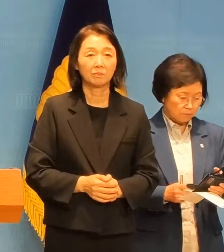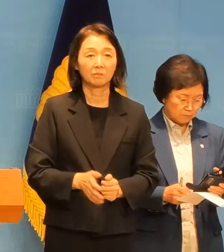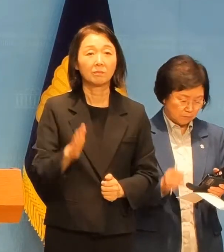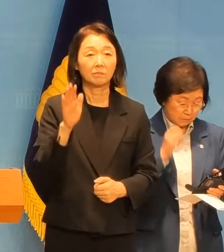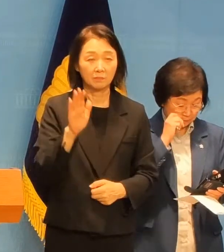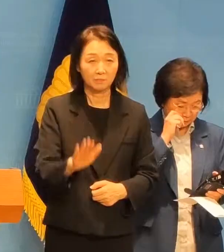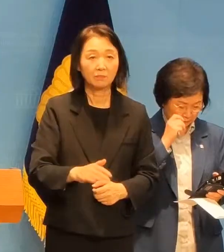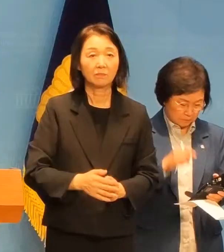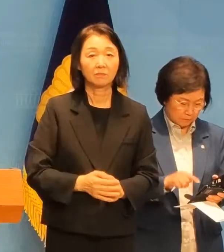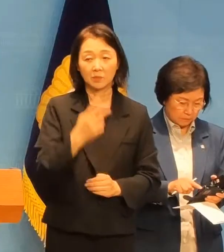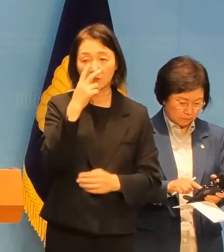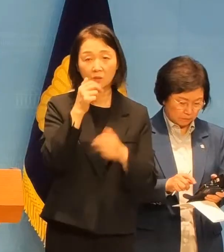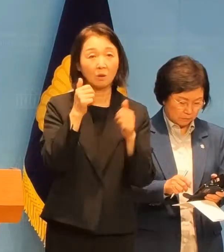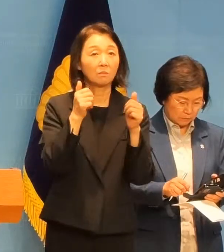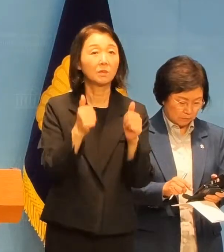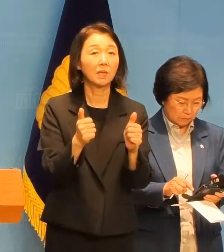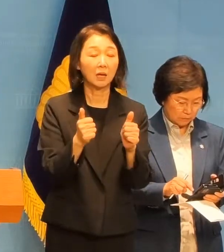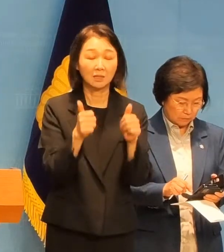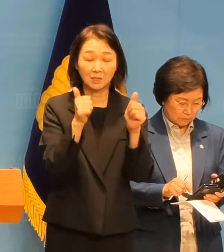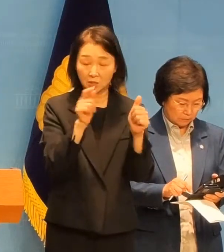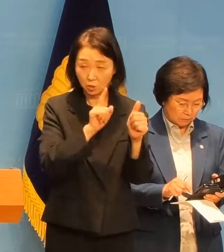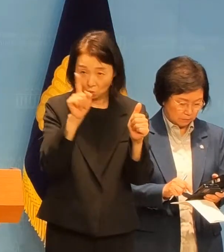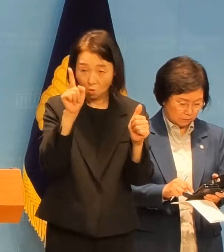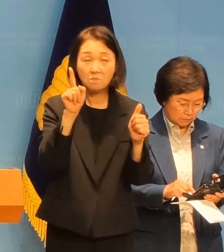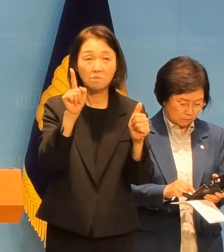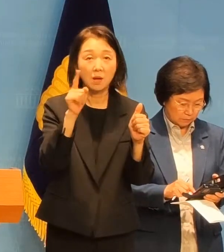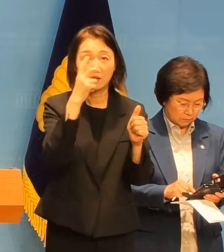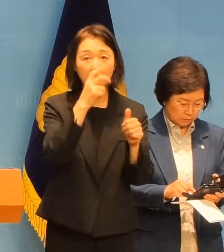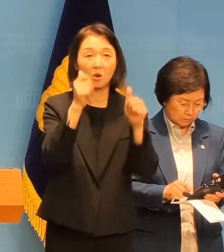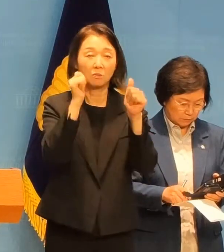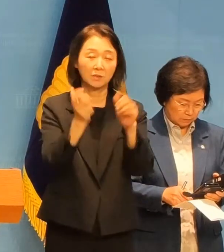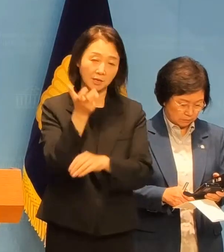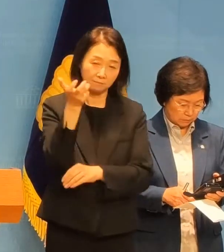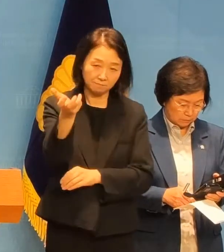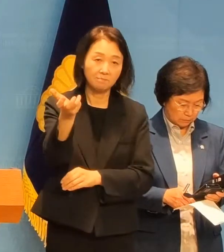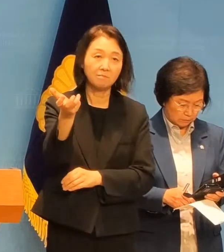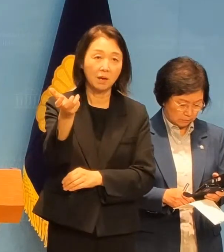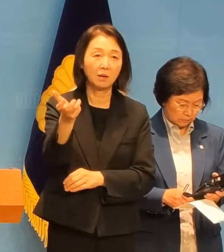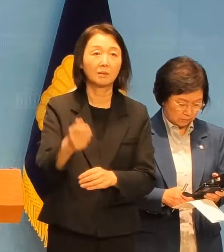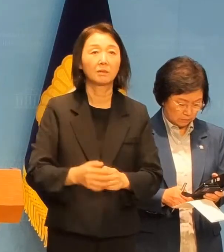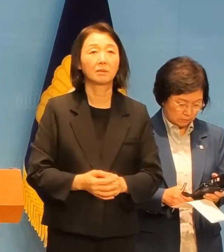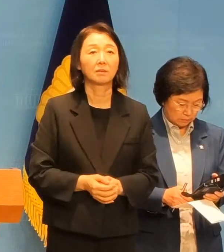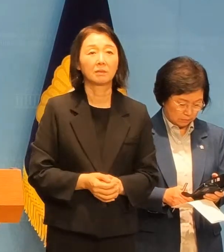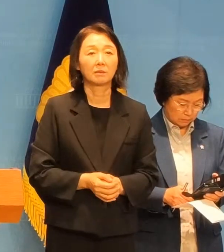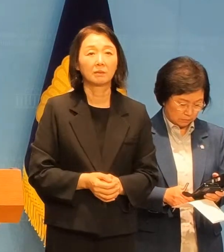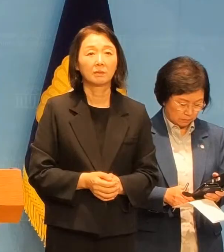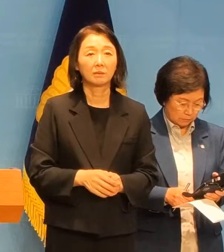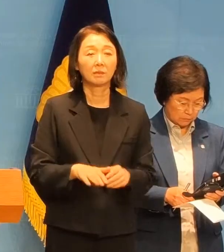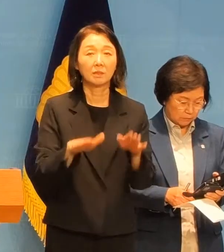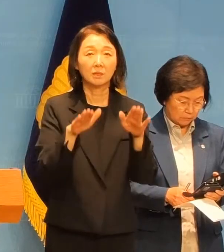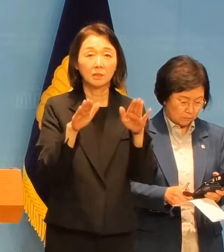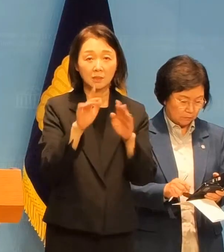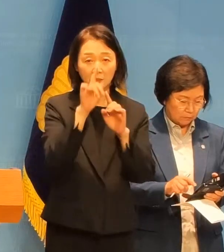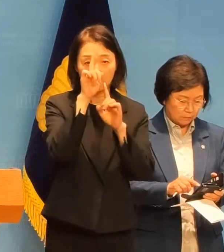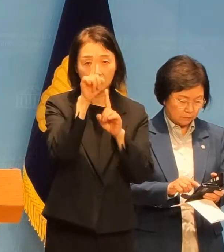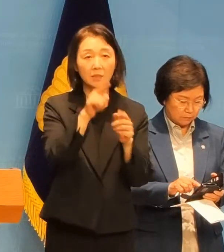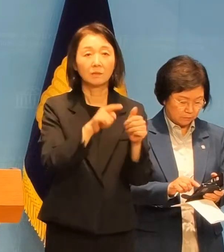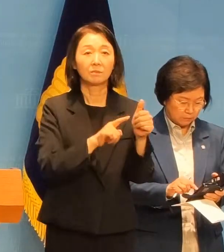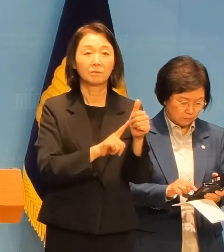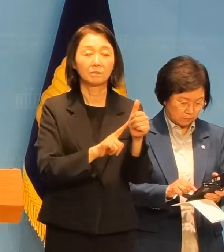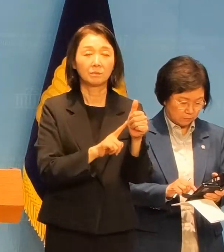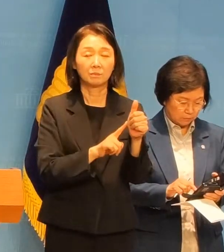그러나 검찰이 기소 의견으로 검찰에 송치했습니다. 이제 이진숙